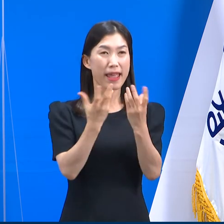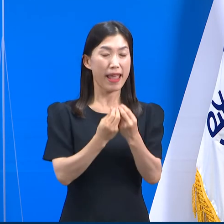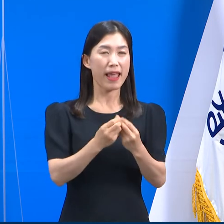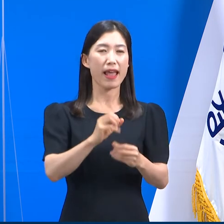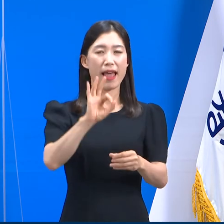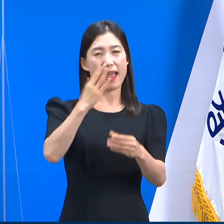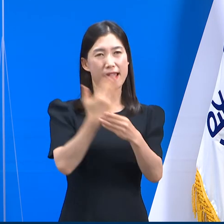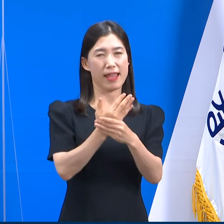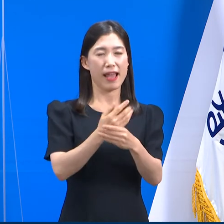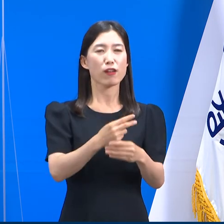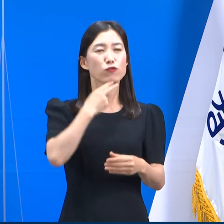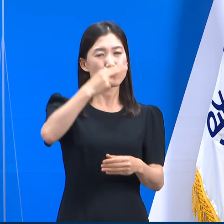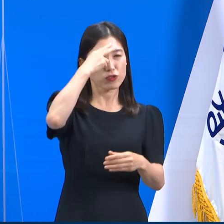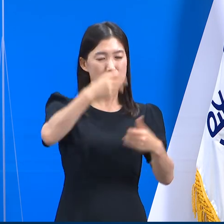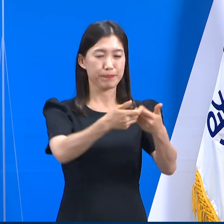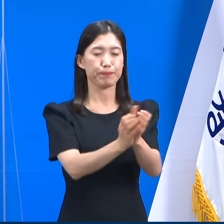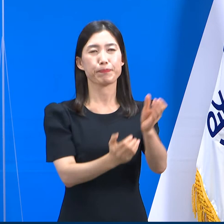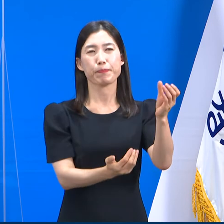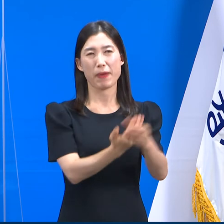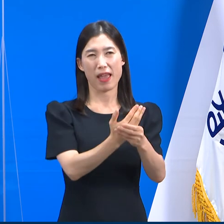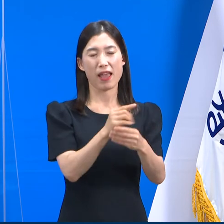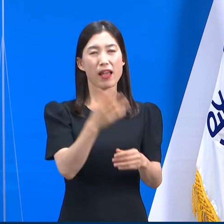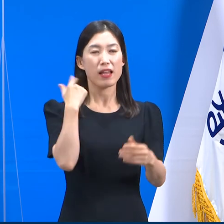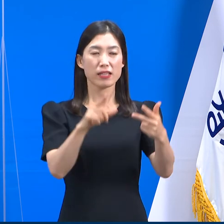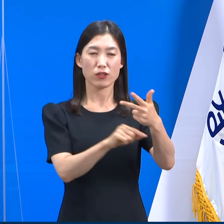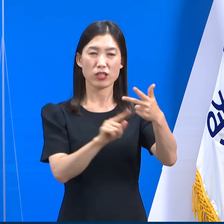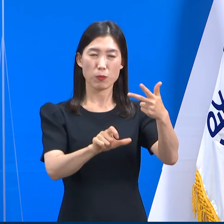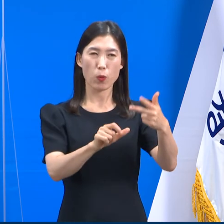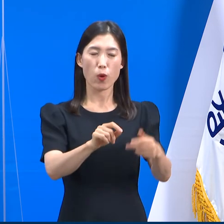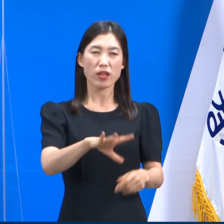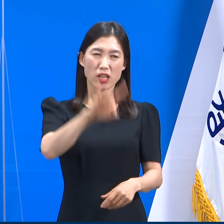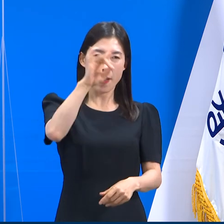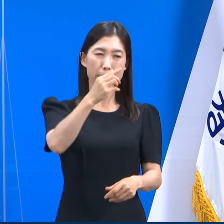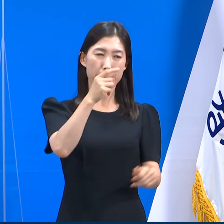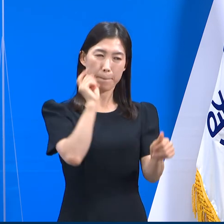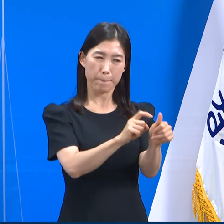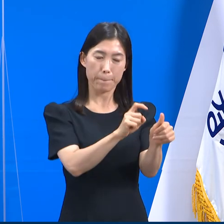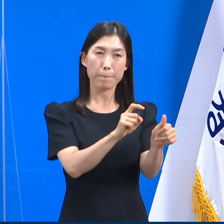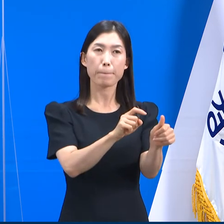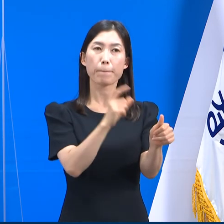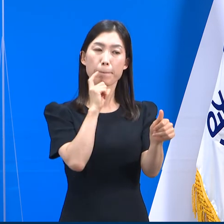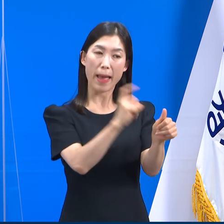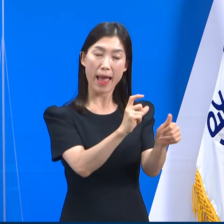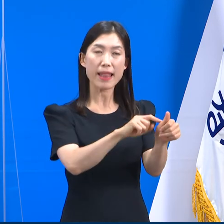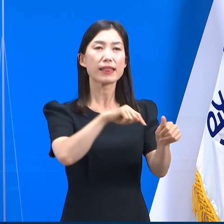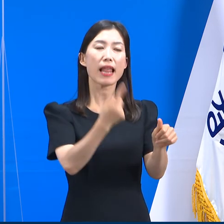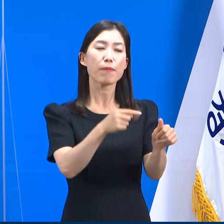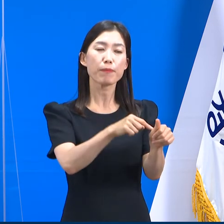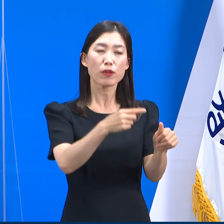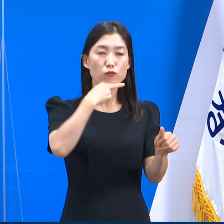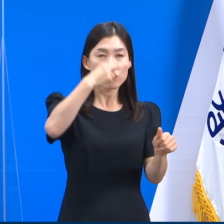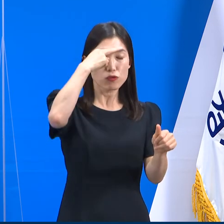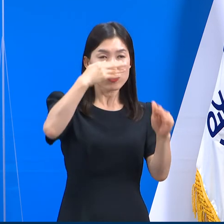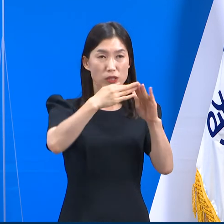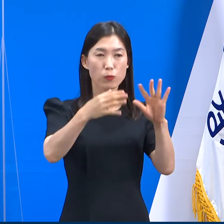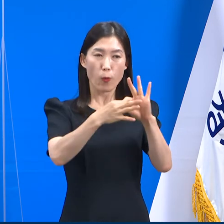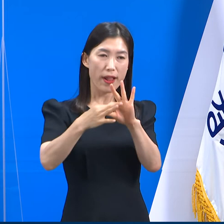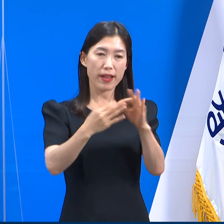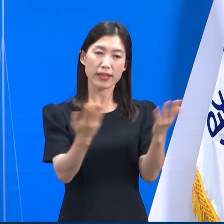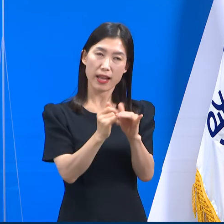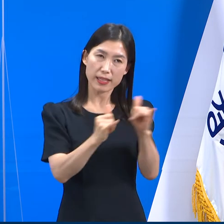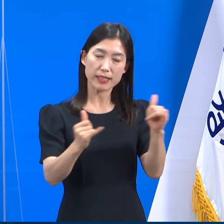감염 사례입니다. 지난 15일 체조 CP 환자 한 명이 확진 판정을 받은 이후 해당 주점 직원 및 방문자